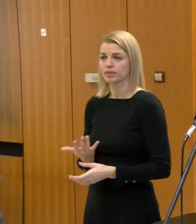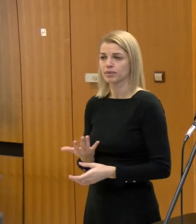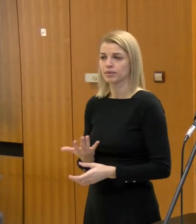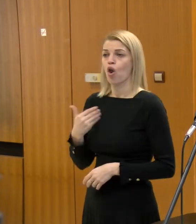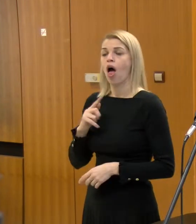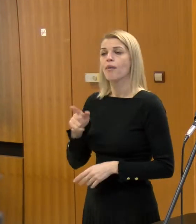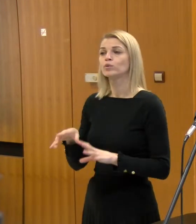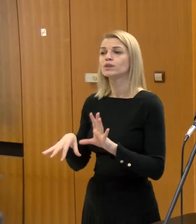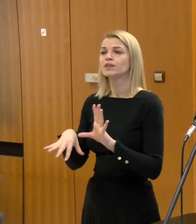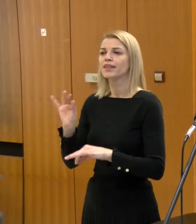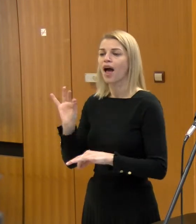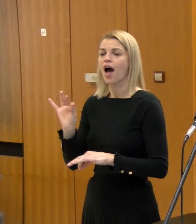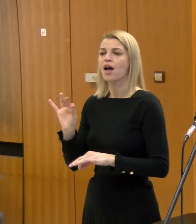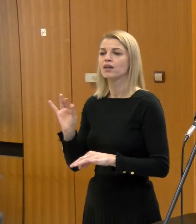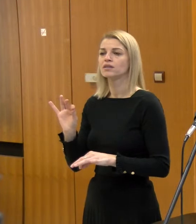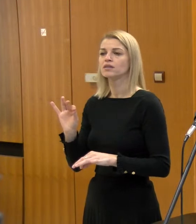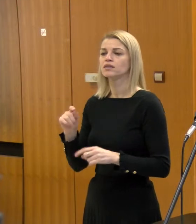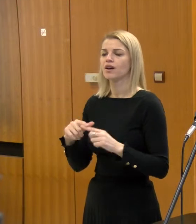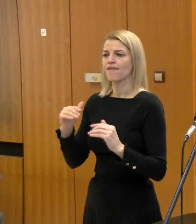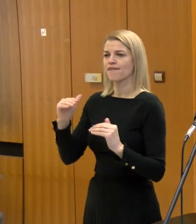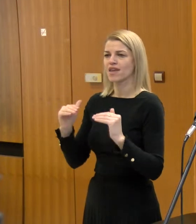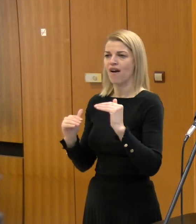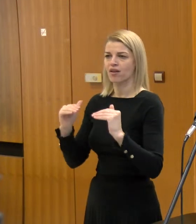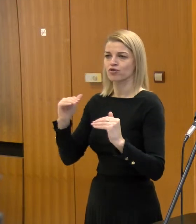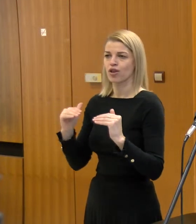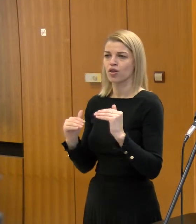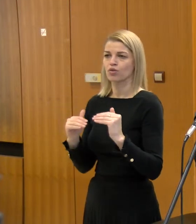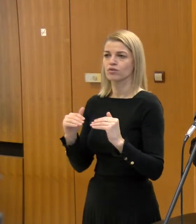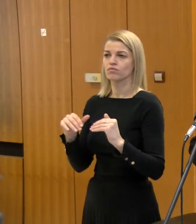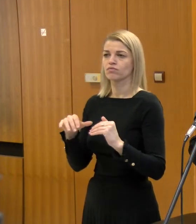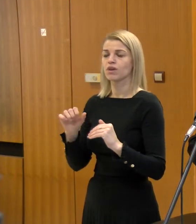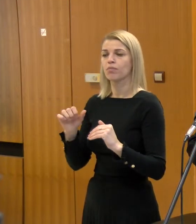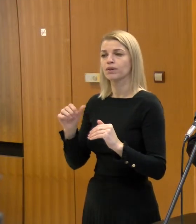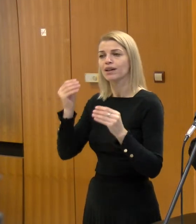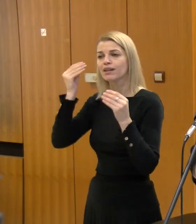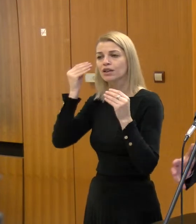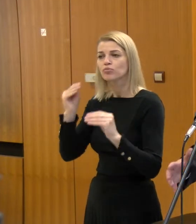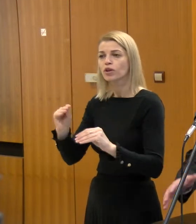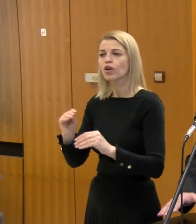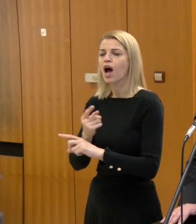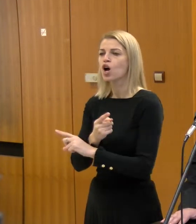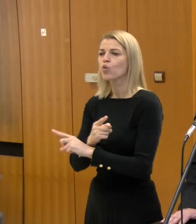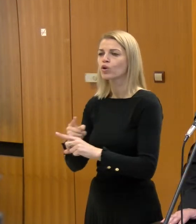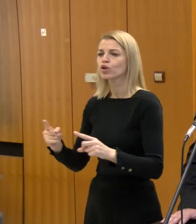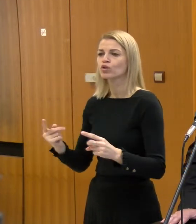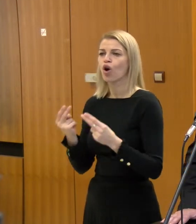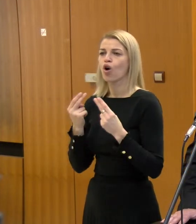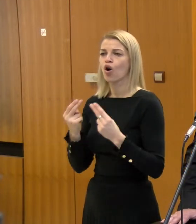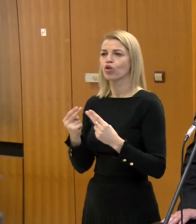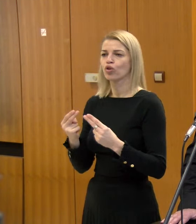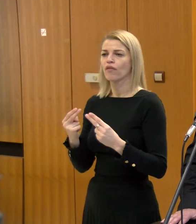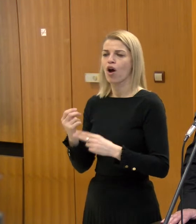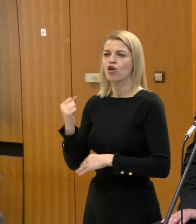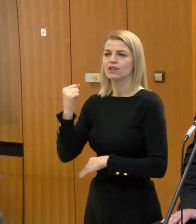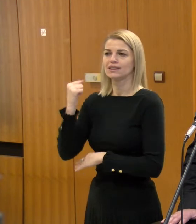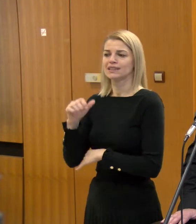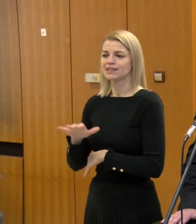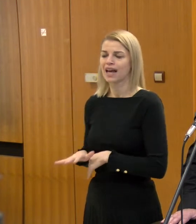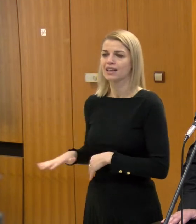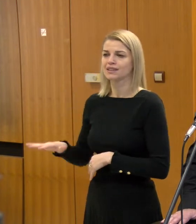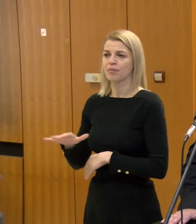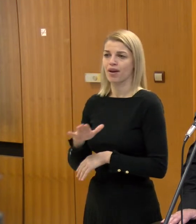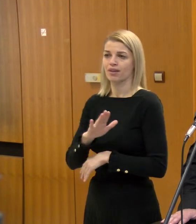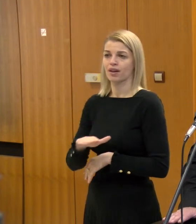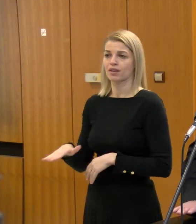musí nájsť vyváženosť v tom, aby rešpektovala rôznorodosť hodnotového zázemia detí,